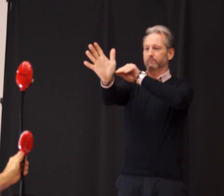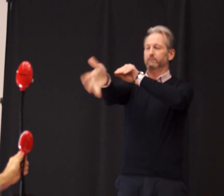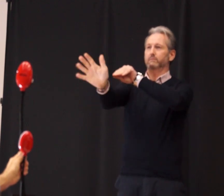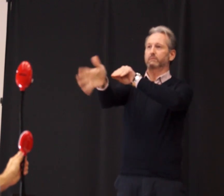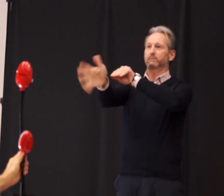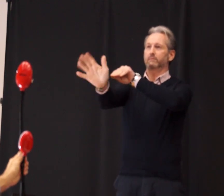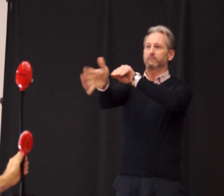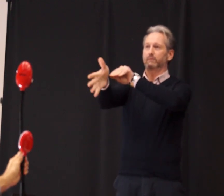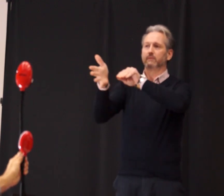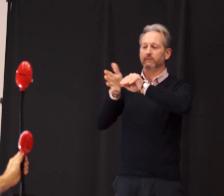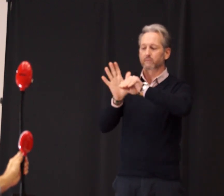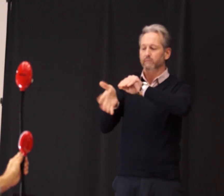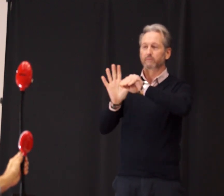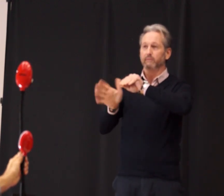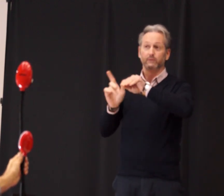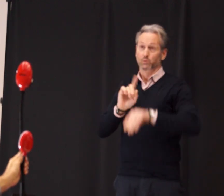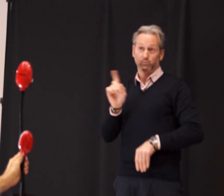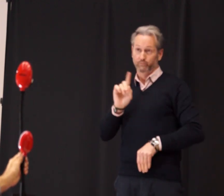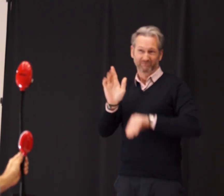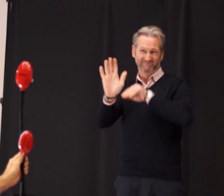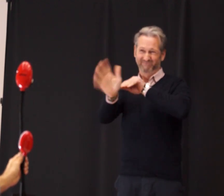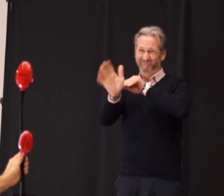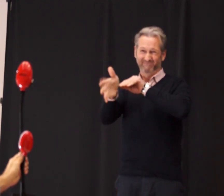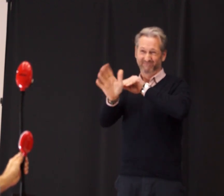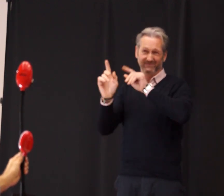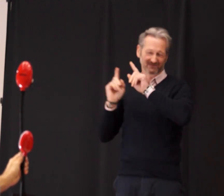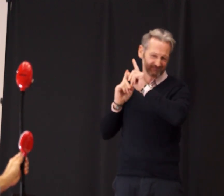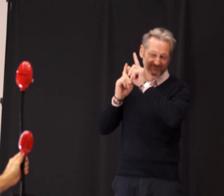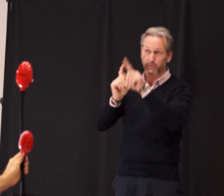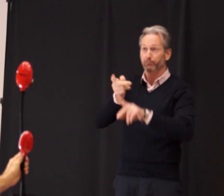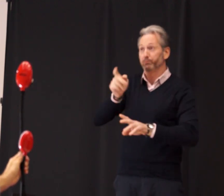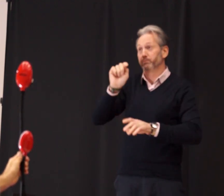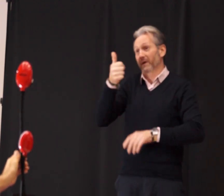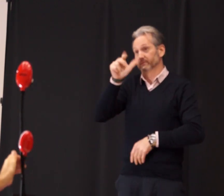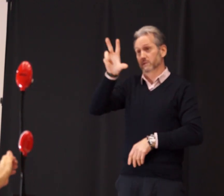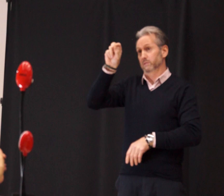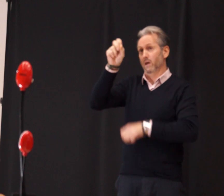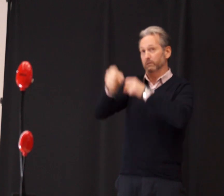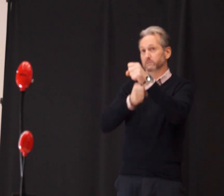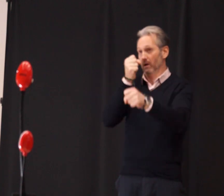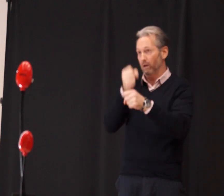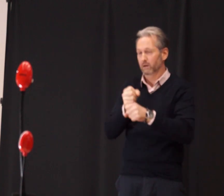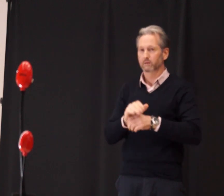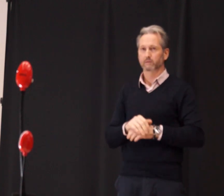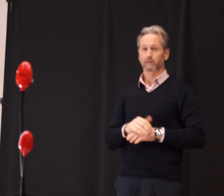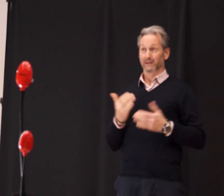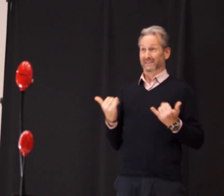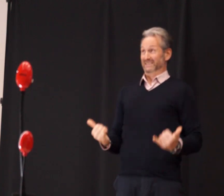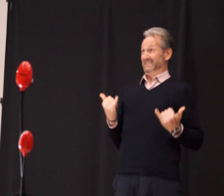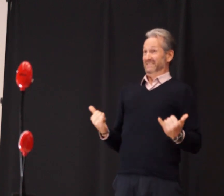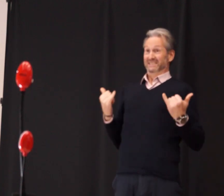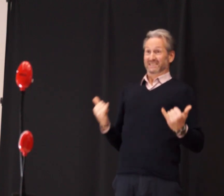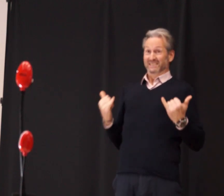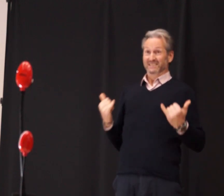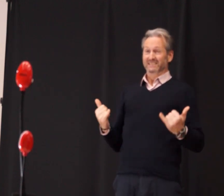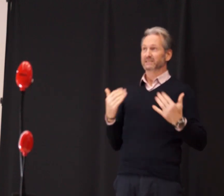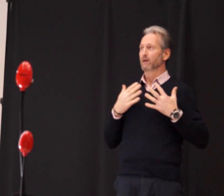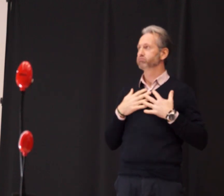longtemps et l'enseignement, moi je suis enseignant de langue des signes. Je n'ai jamais enseigné en langue des signes, ça fait 30 ans que